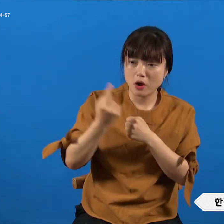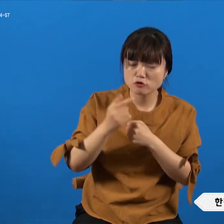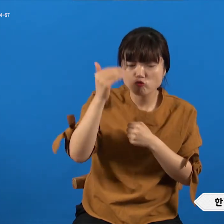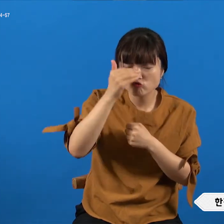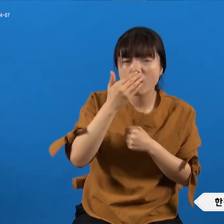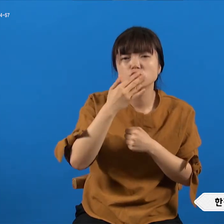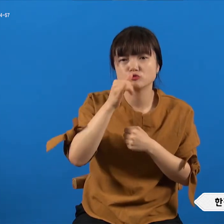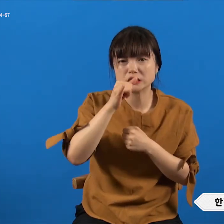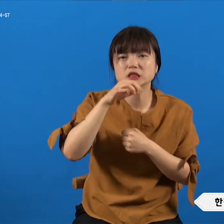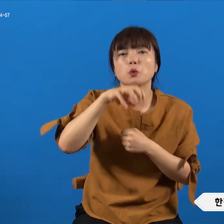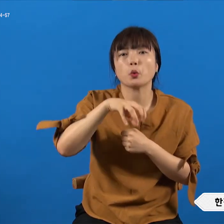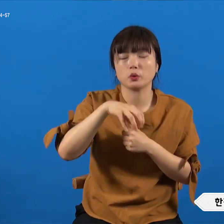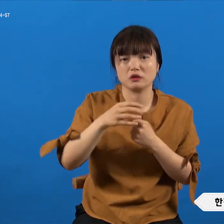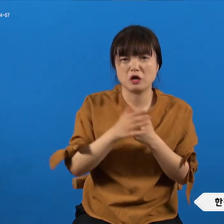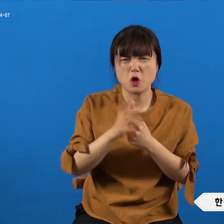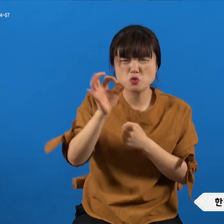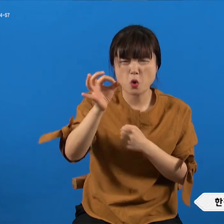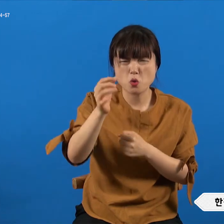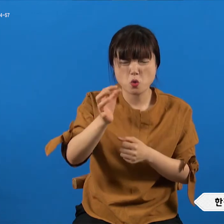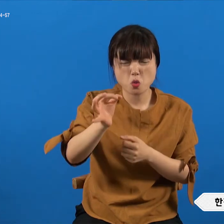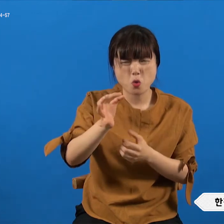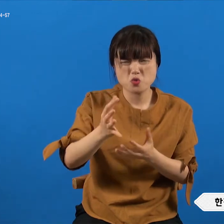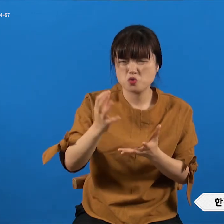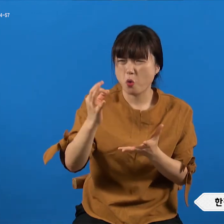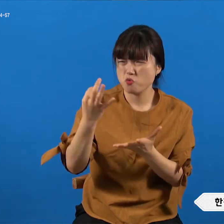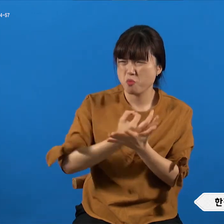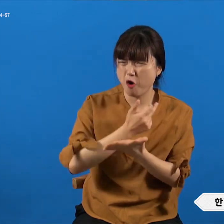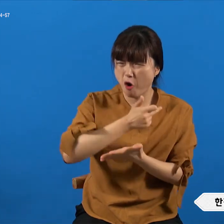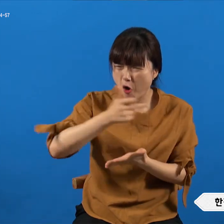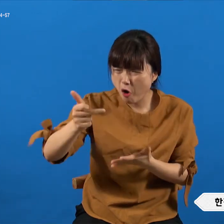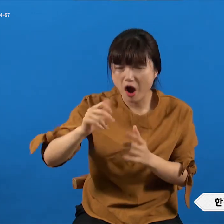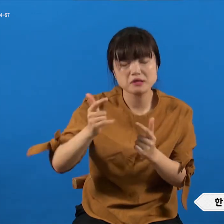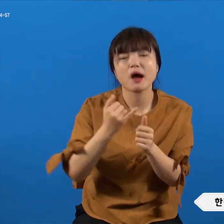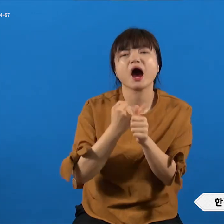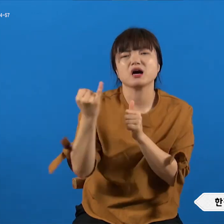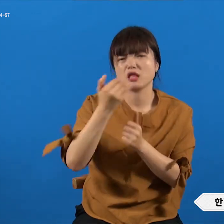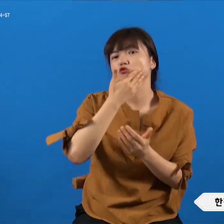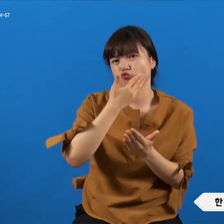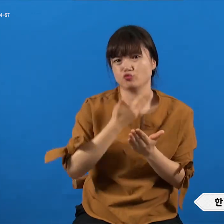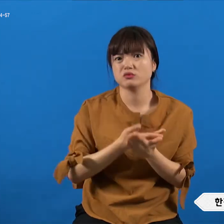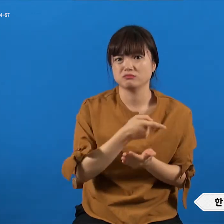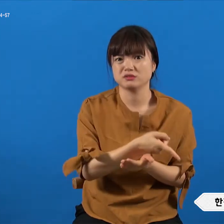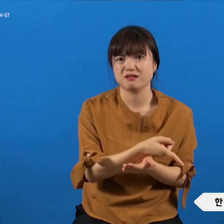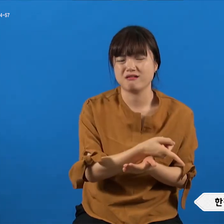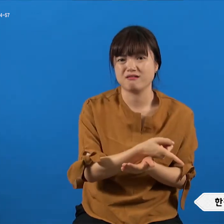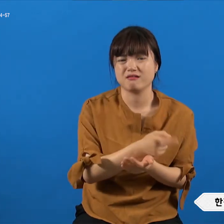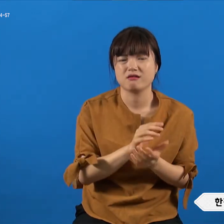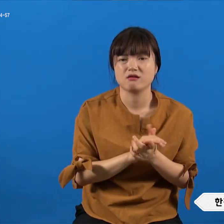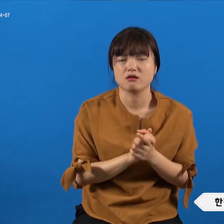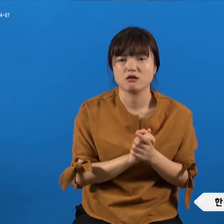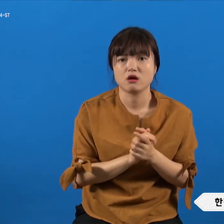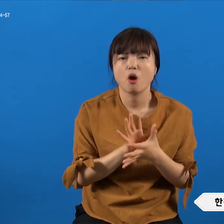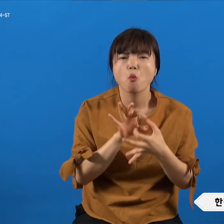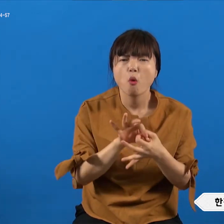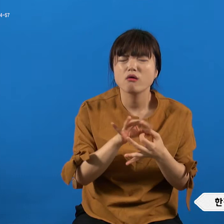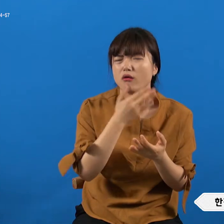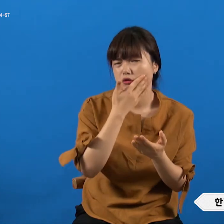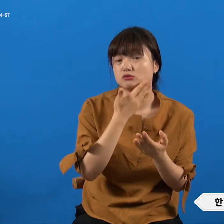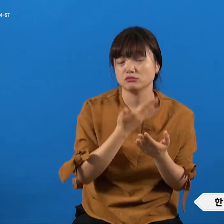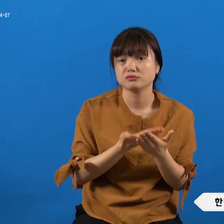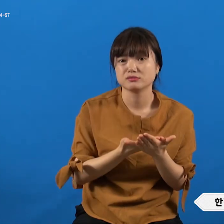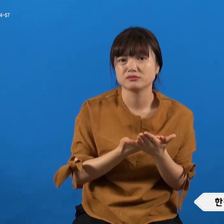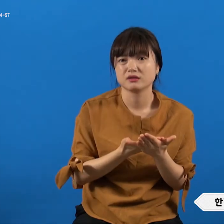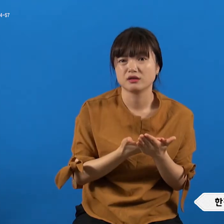그에게는 더 높은 연봉이 중요하지 않았습니다. 아내가 중요했습니다. 관계가